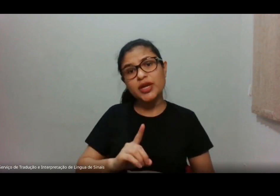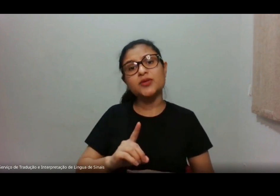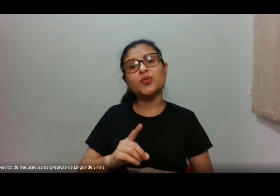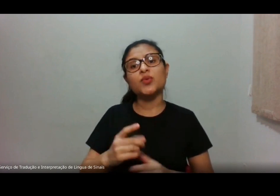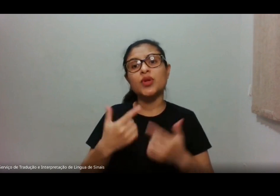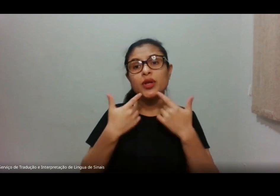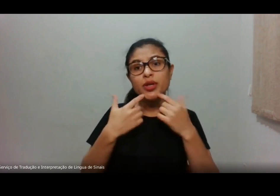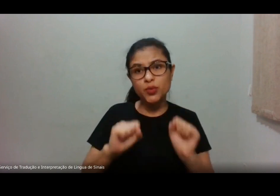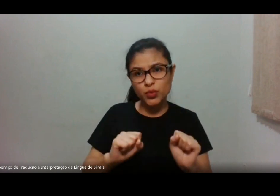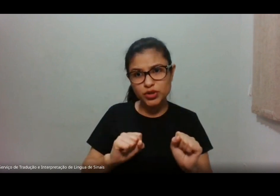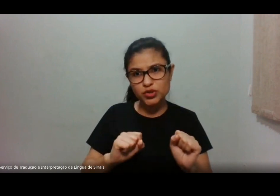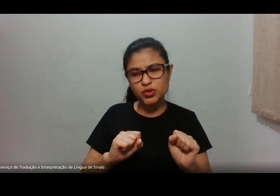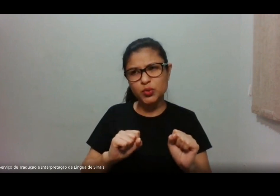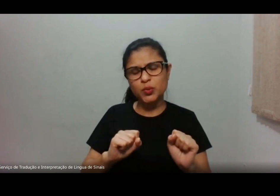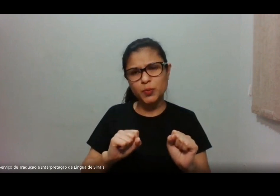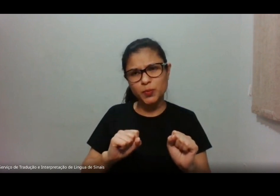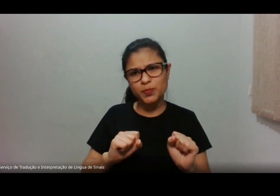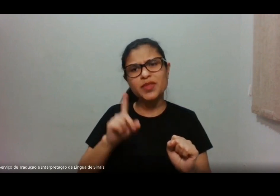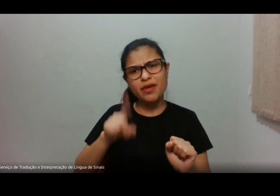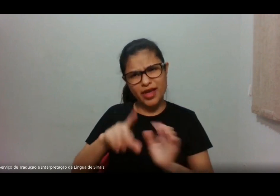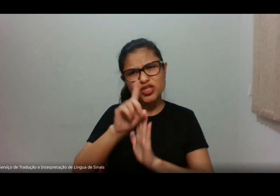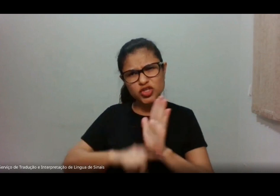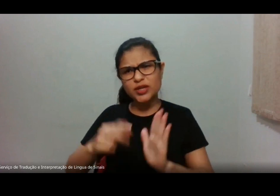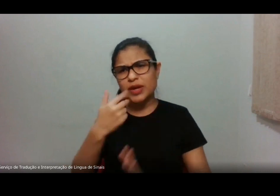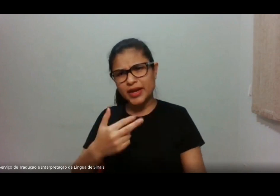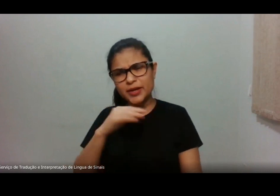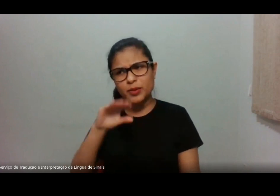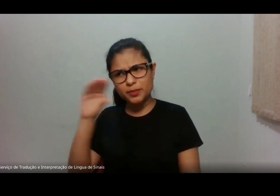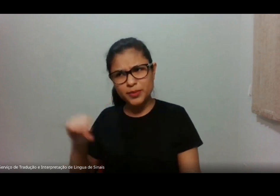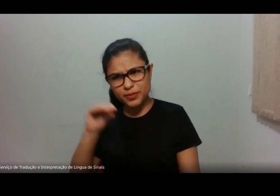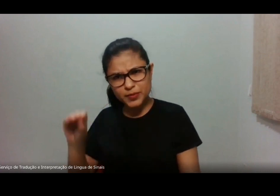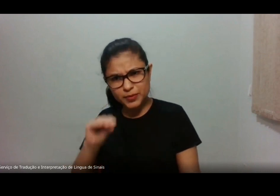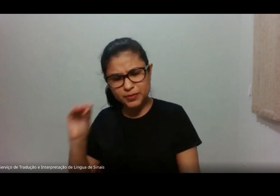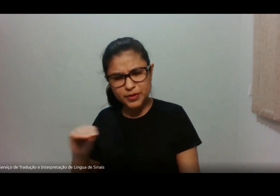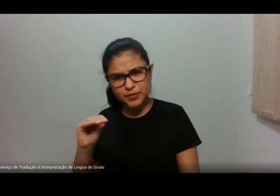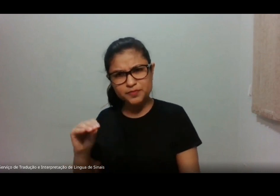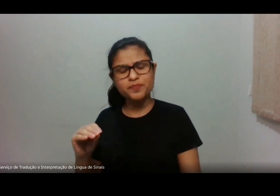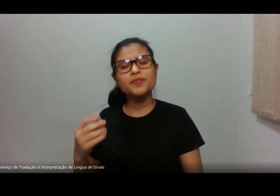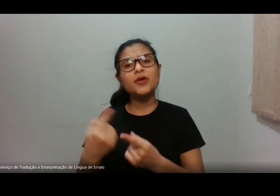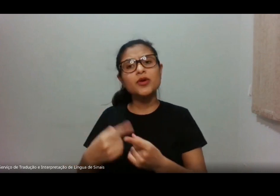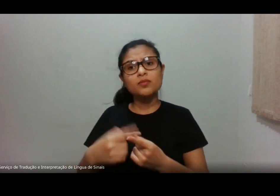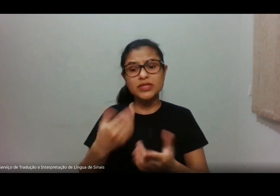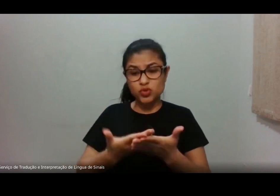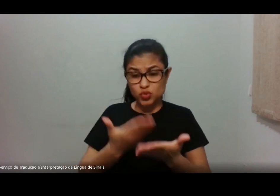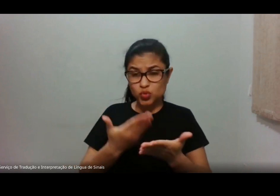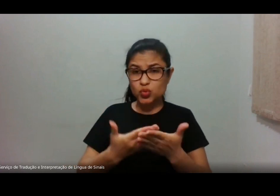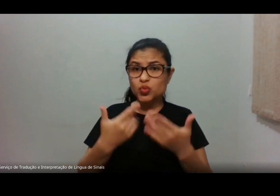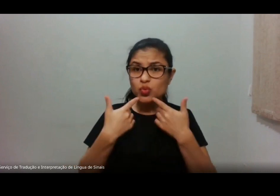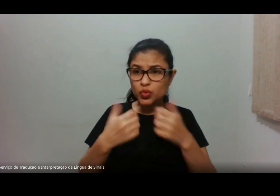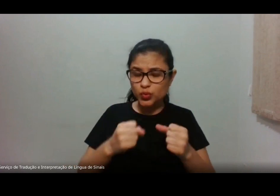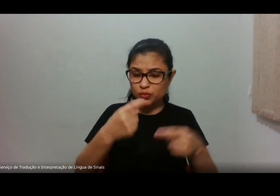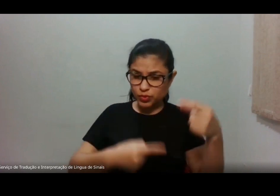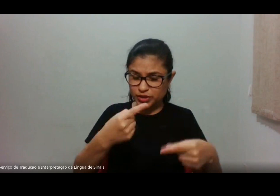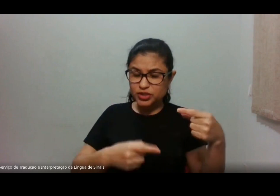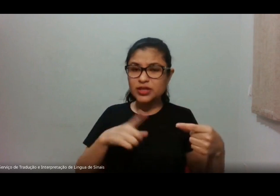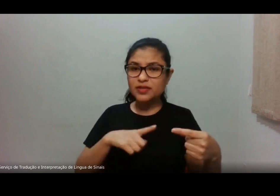Em muitos países, os direitos linguísticos, na Europa, por exemplo, os direitos linguísticos estão dentro das faculdades de direito,